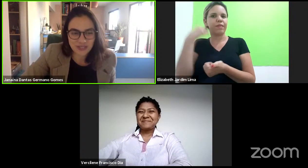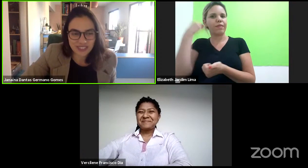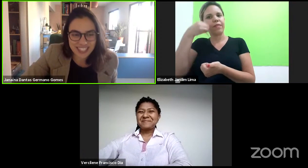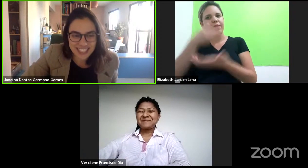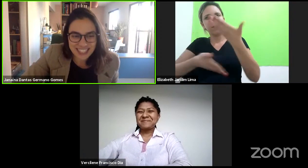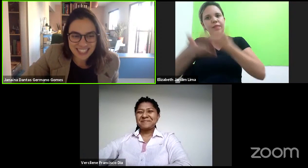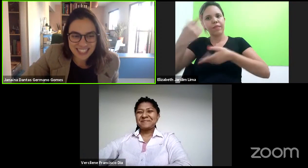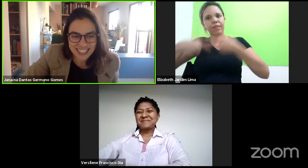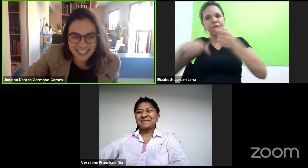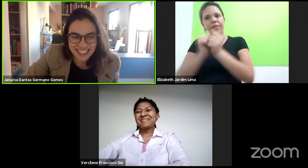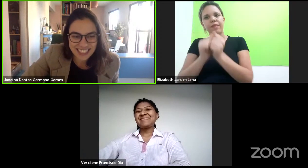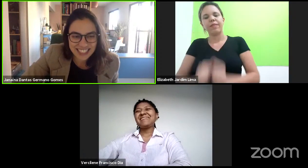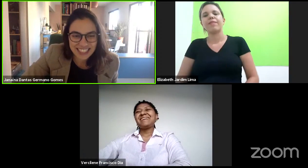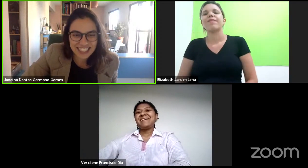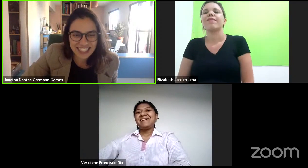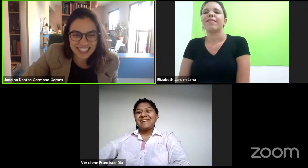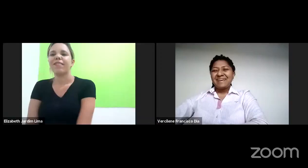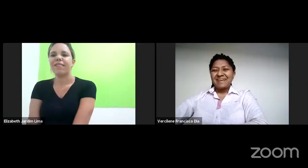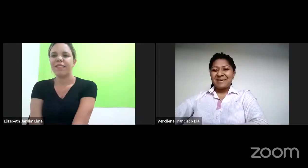debate juntas.